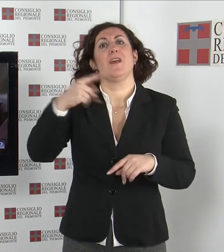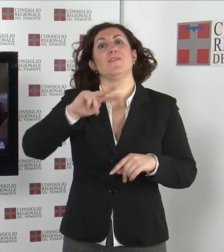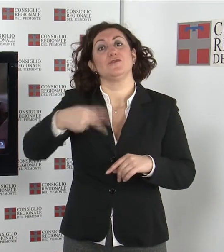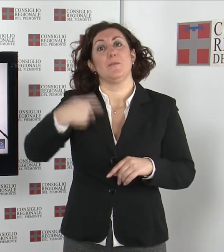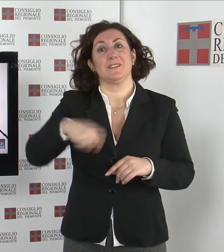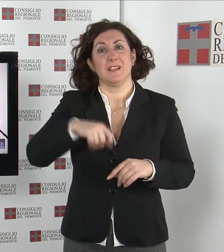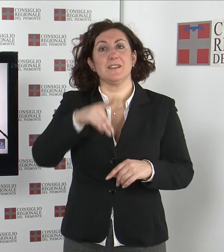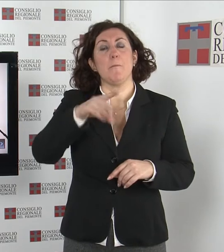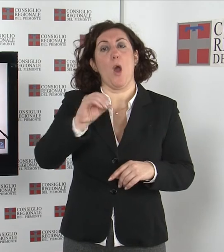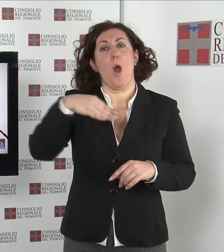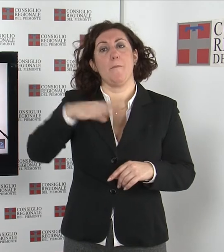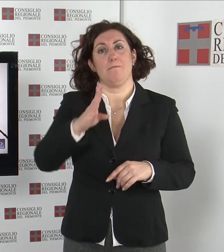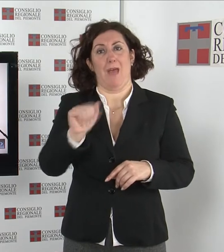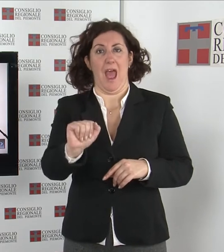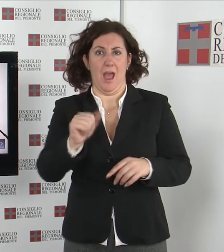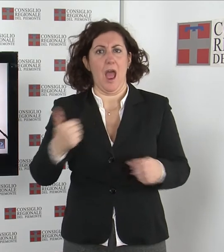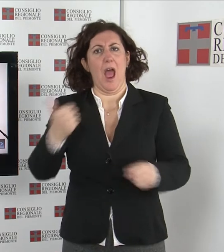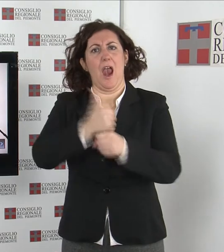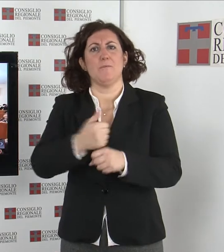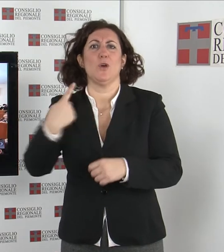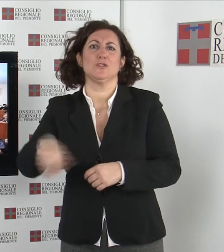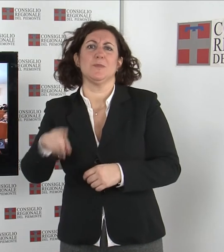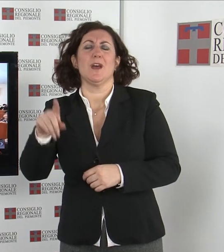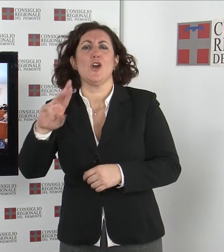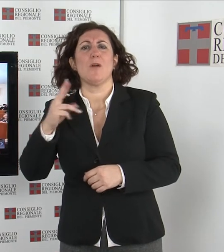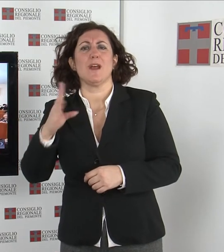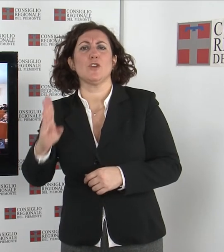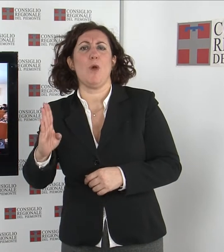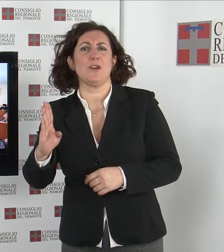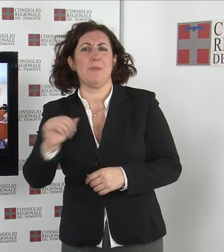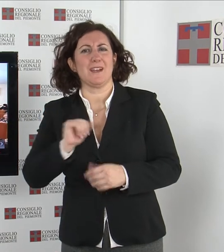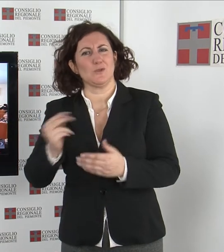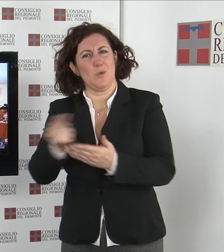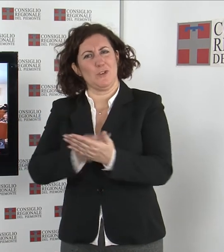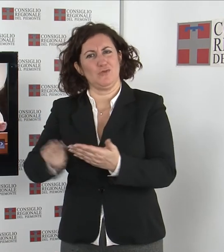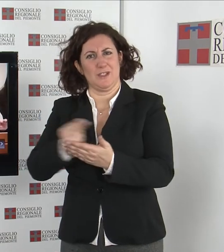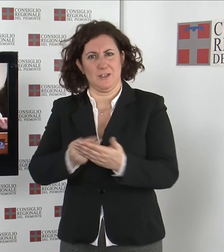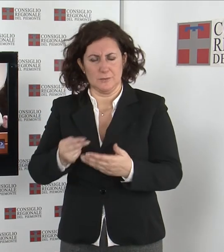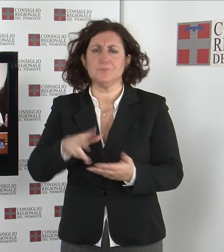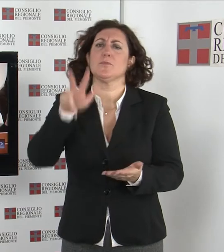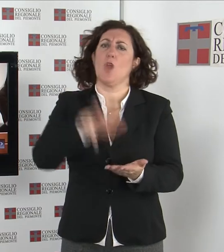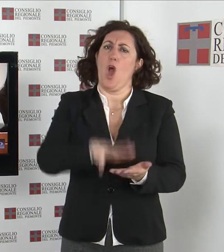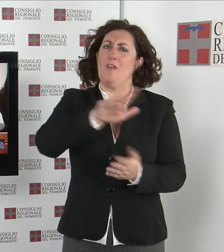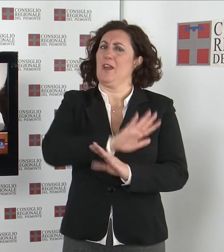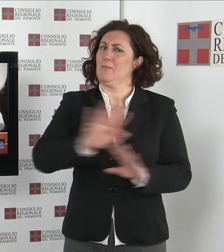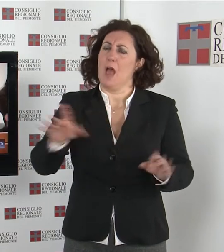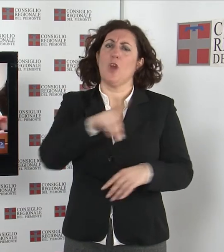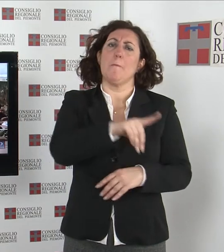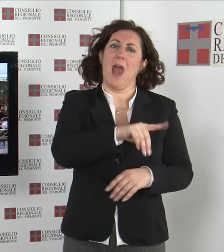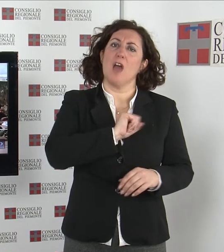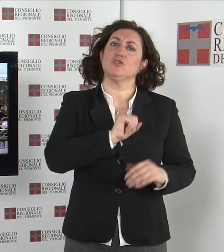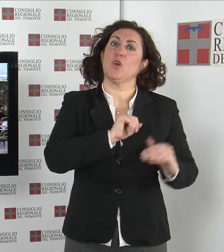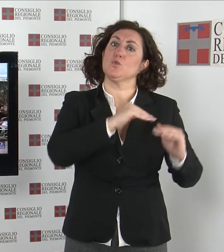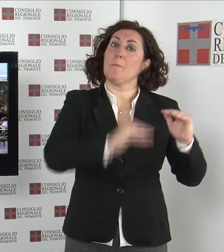Popolo della Libertà in sostituzione di Roberto Boniperti di progettazione confermati vice presidente di minoranza Roberto Placido